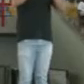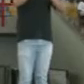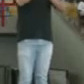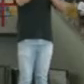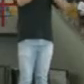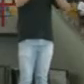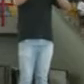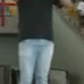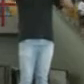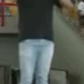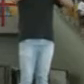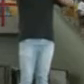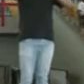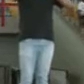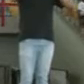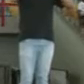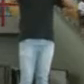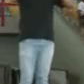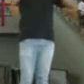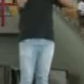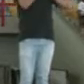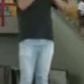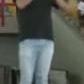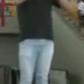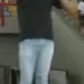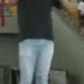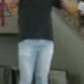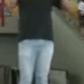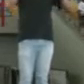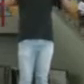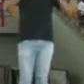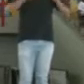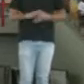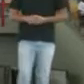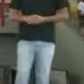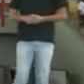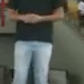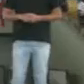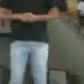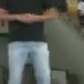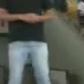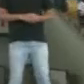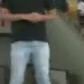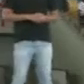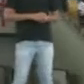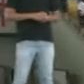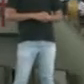gente encontra nela os elementos que eu acabei de citar aqui para você. Dá uma olhadinha aí.